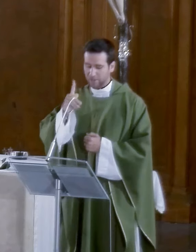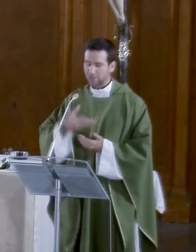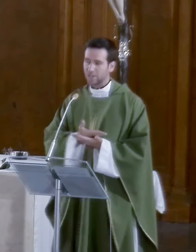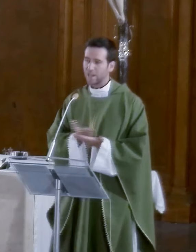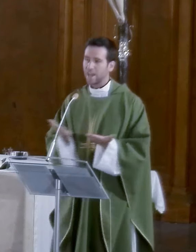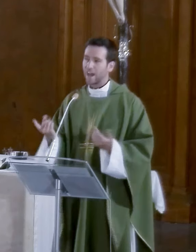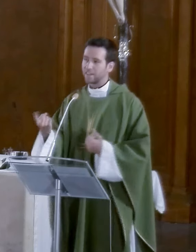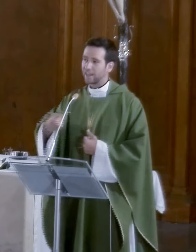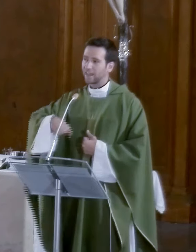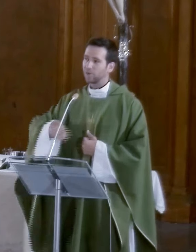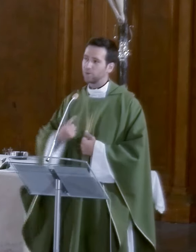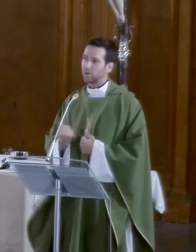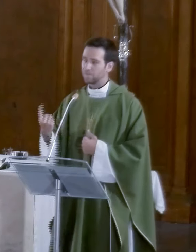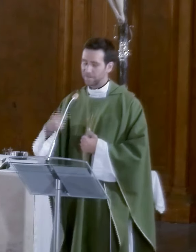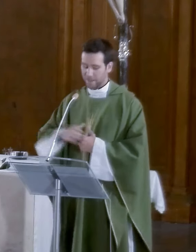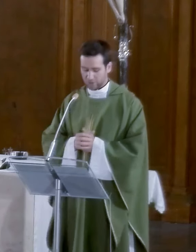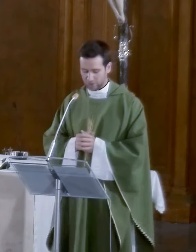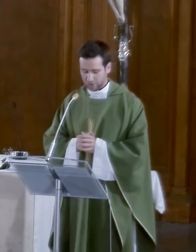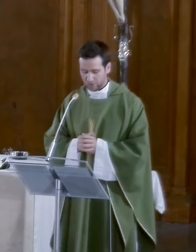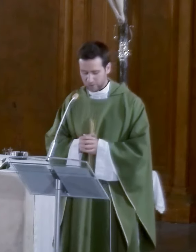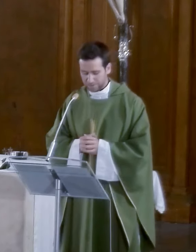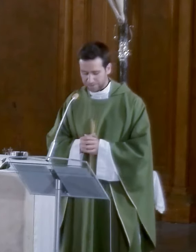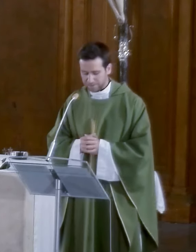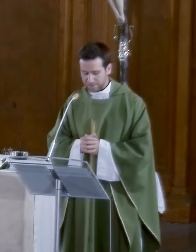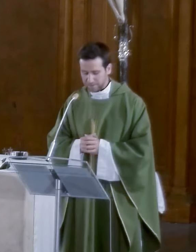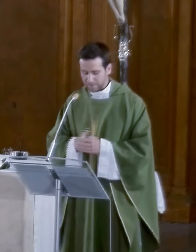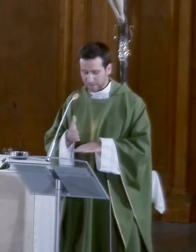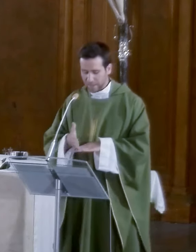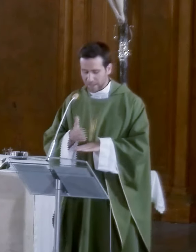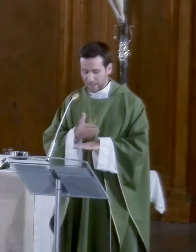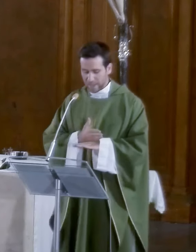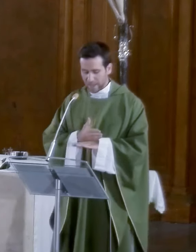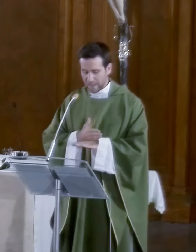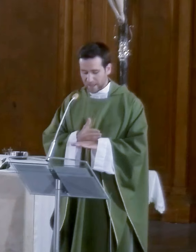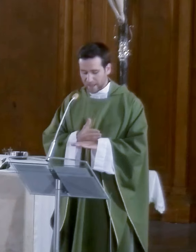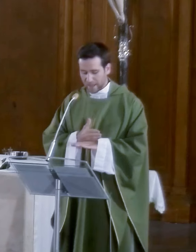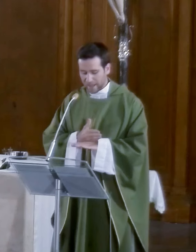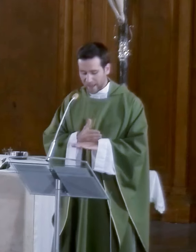de Dios hacia cada uno de nosotros.